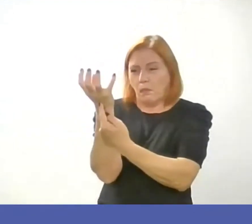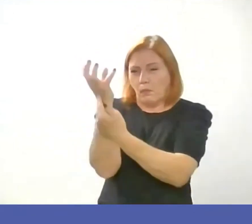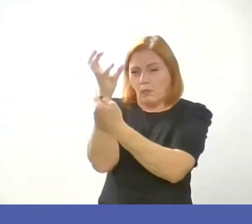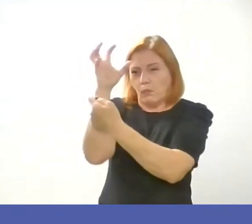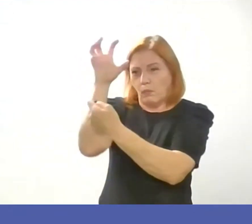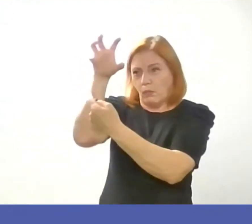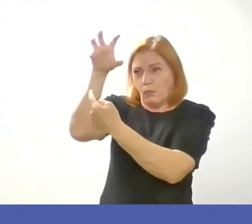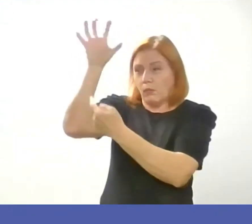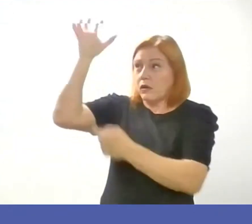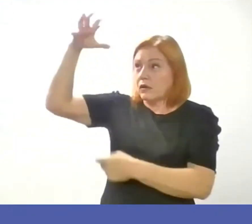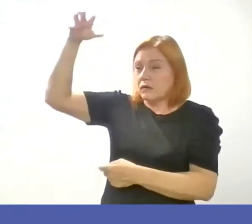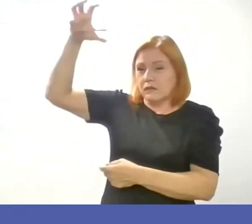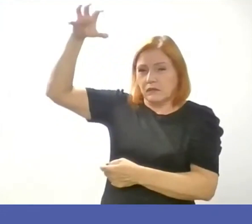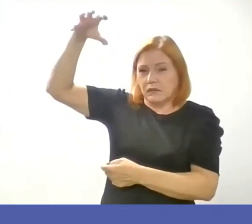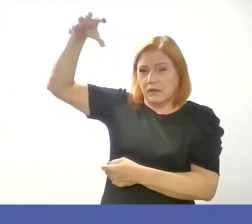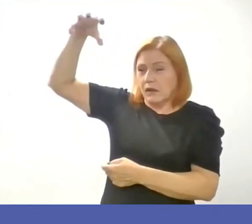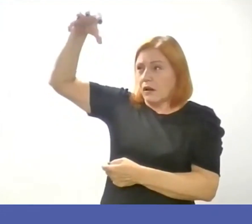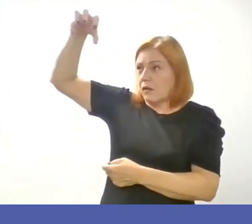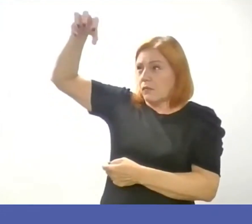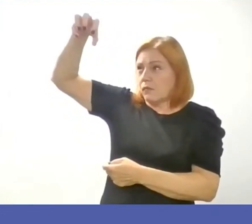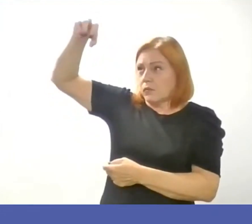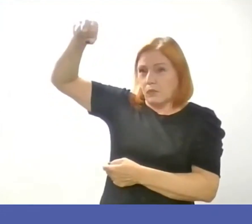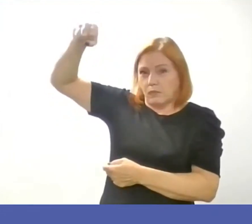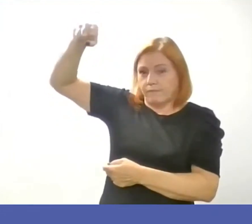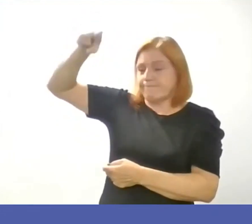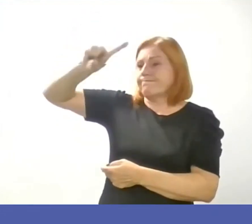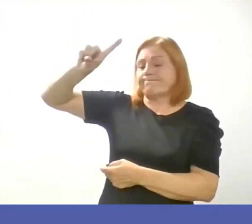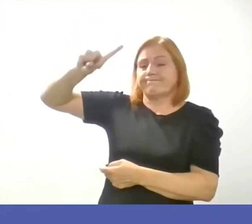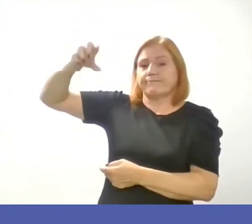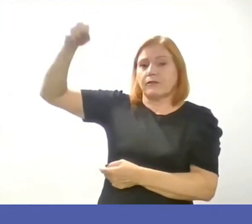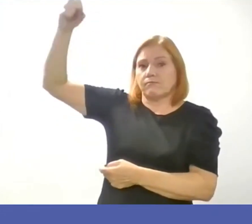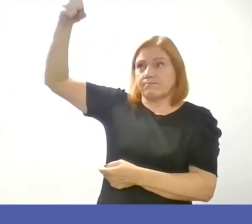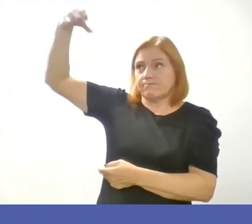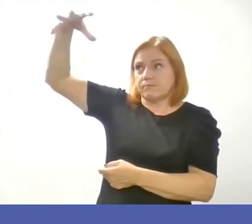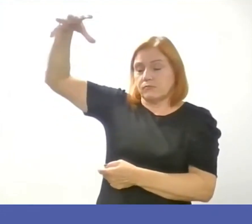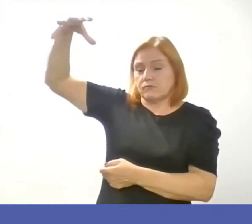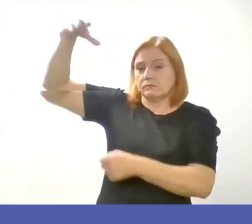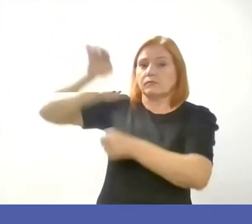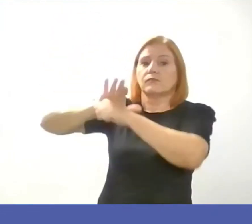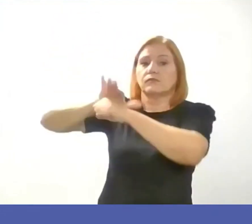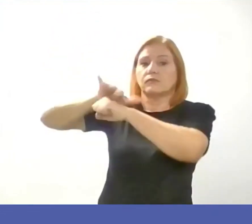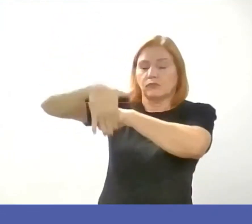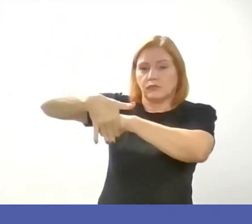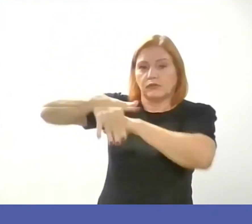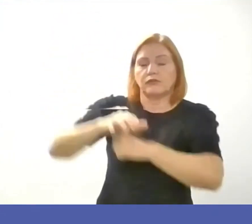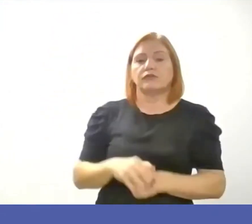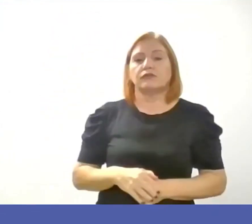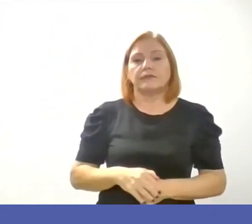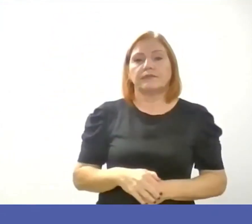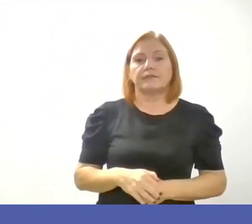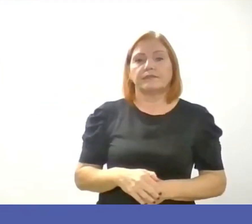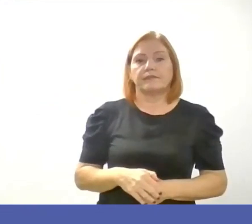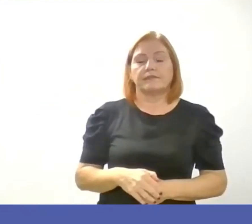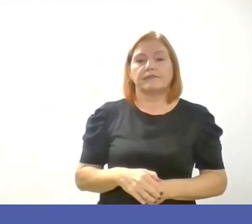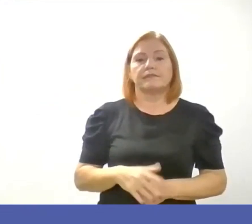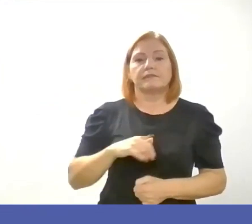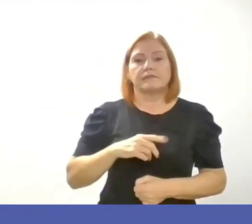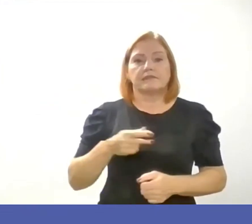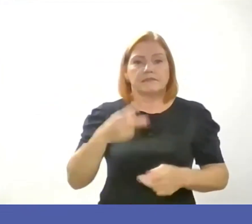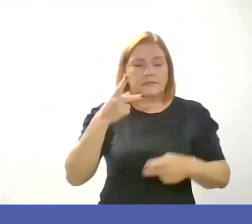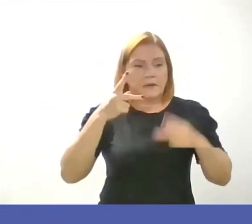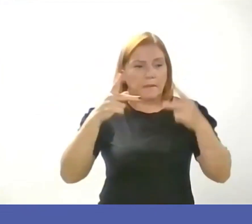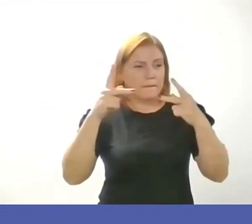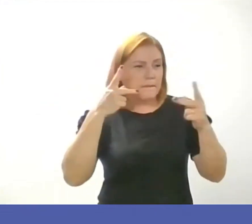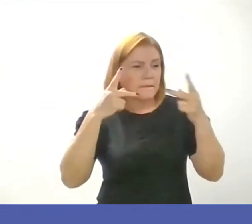sua lâmpada não apaga. E de noite, graças a Deus, irmãos, nós temos a palavra profética como a nossa